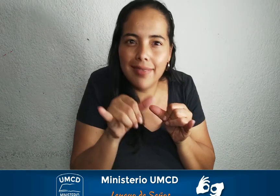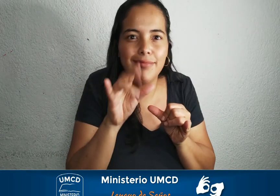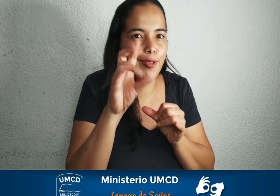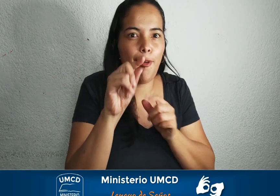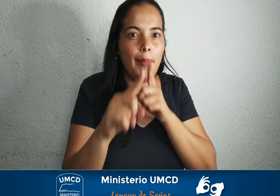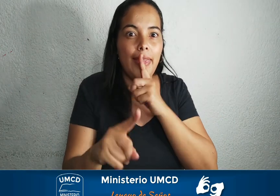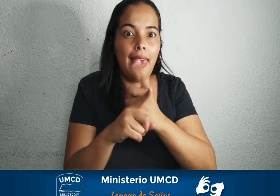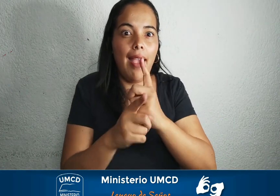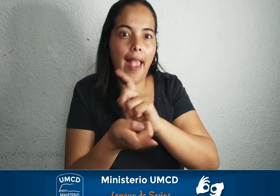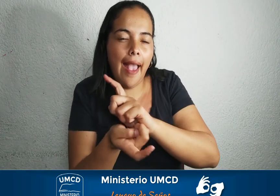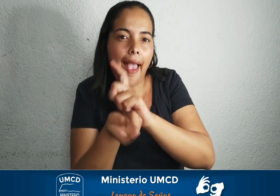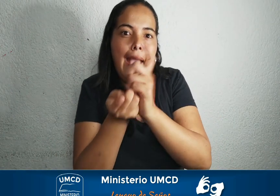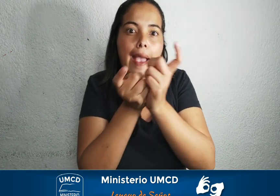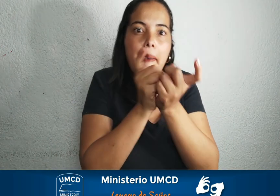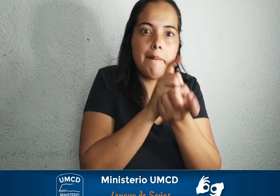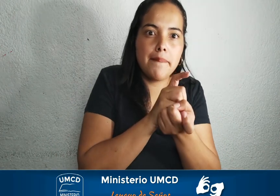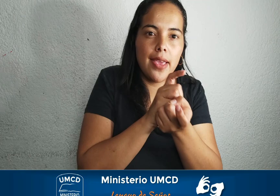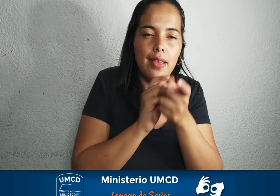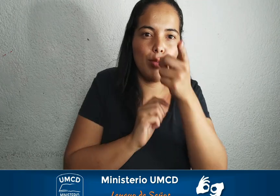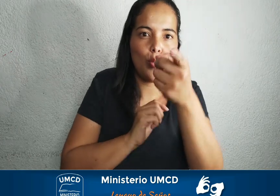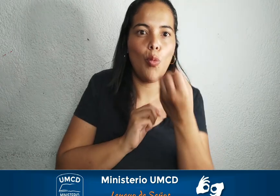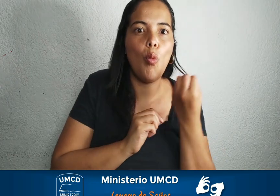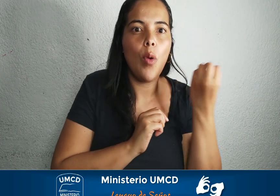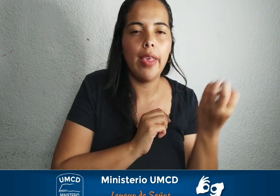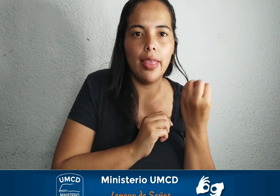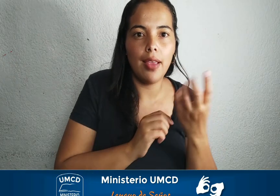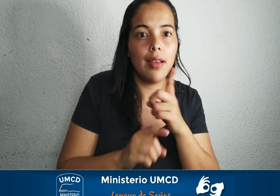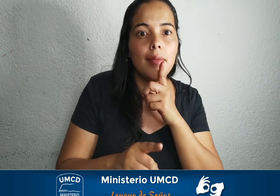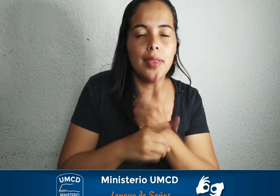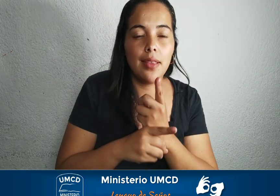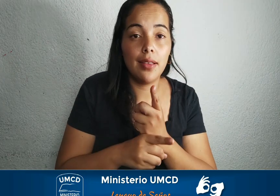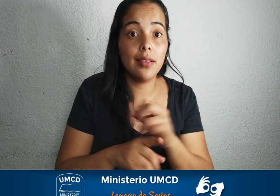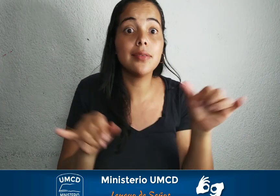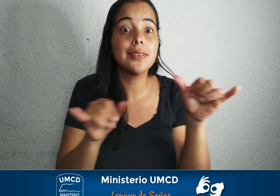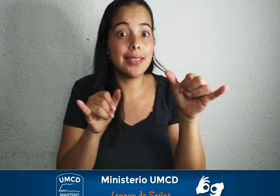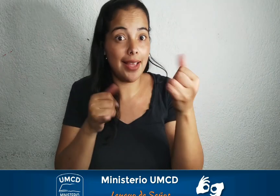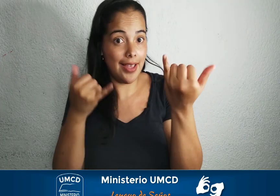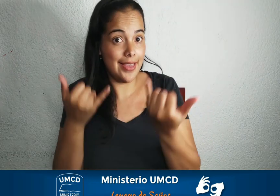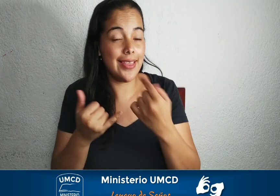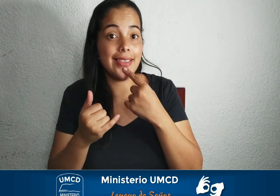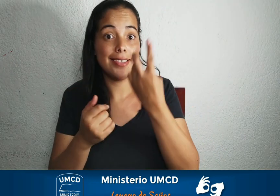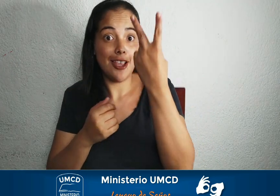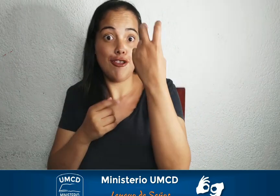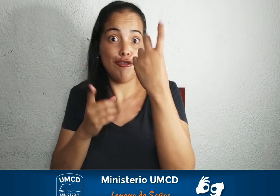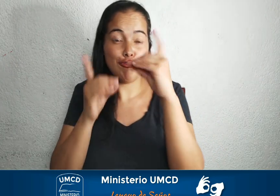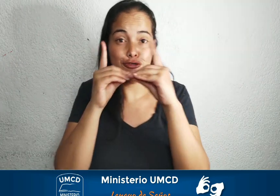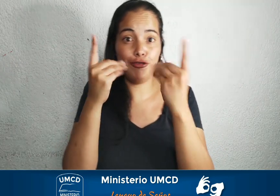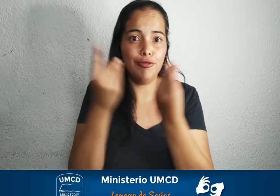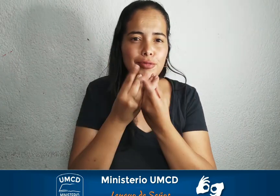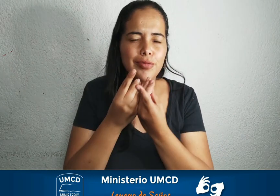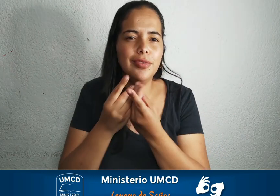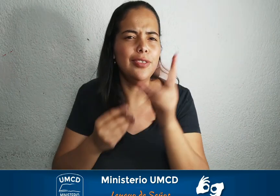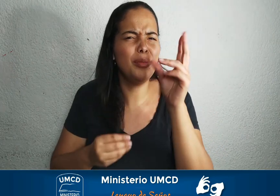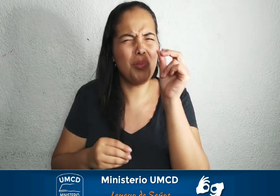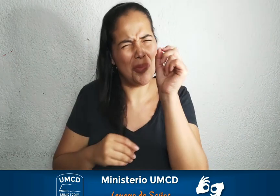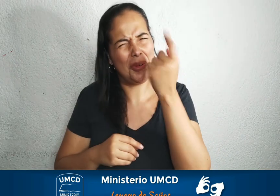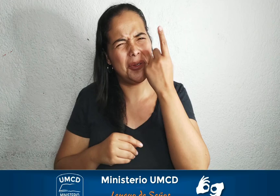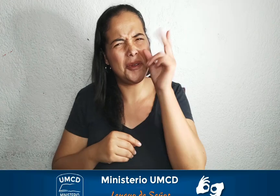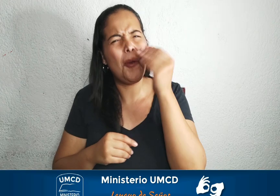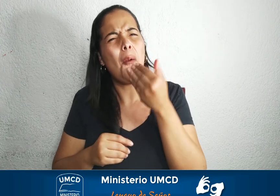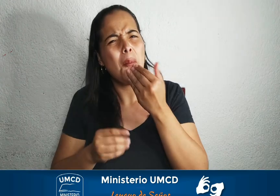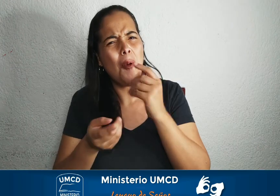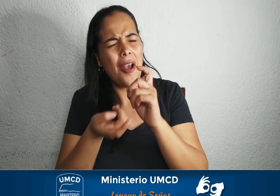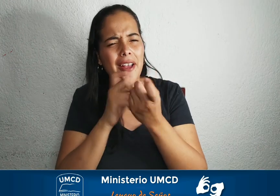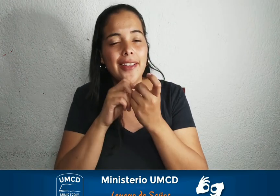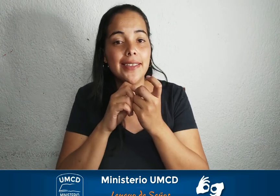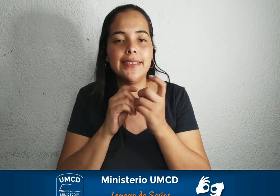fue emitido. Y en este caso, el ruido estaba en el oyente. Los discípulos no